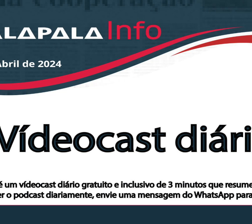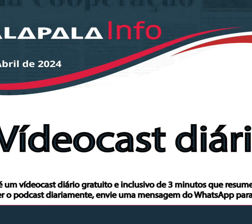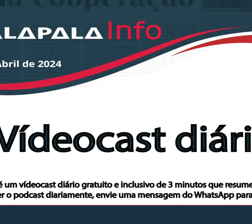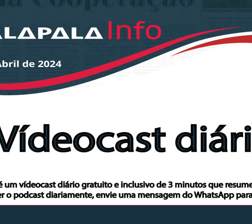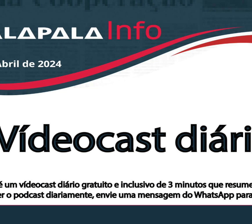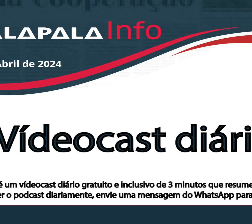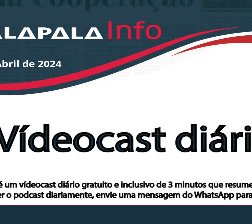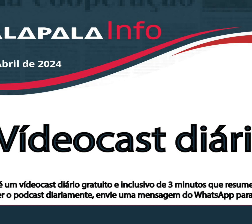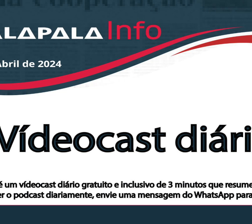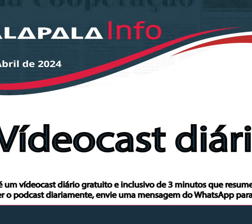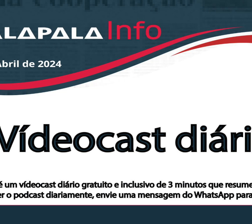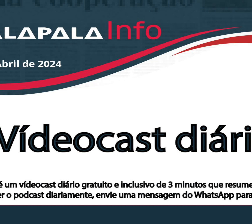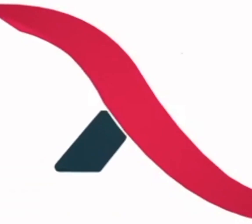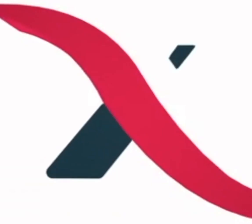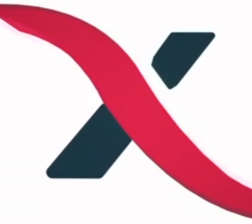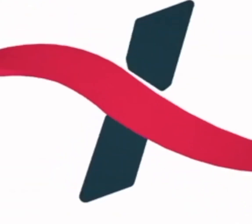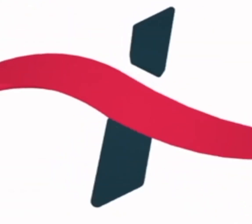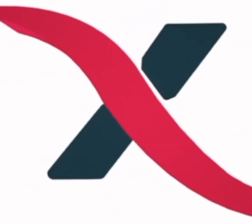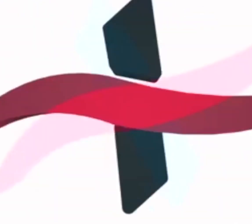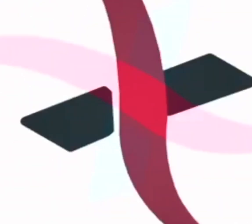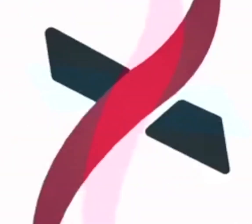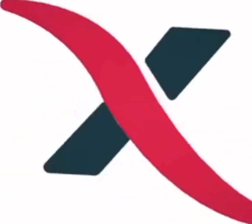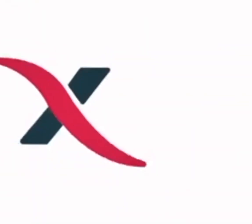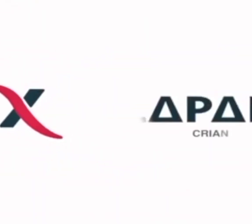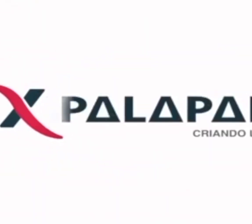Xipalapala Info, edição 16 de abril.